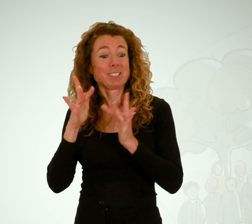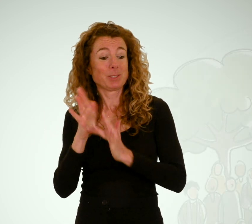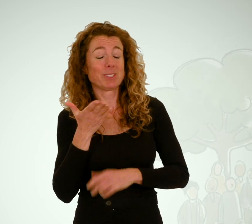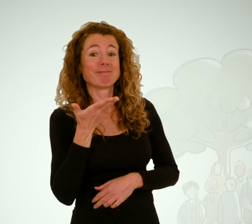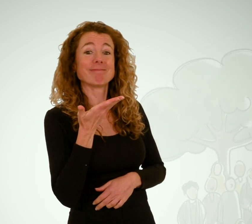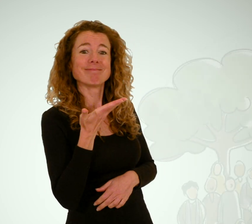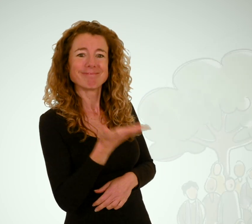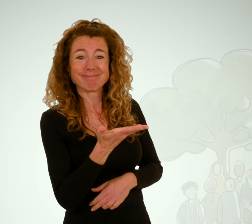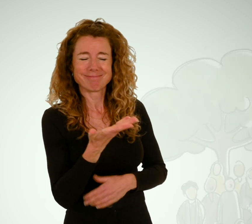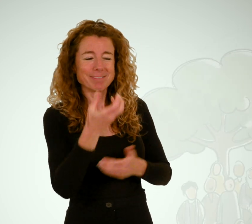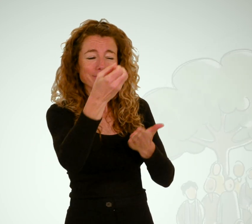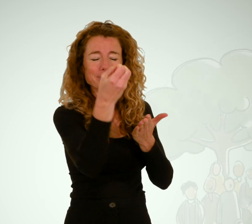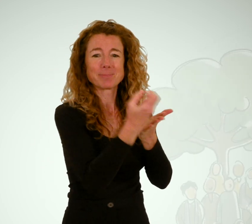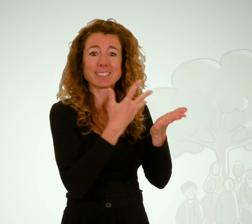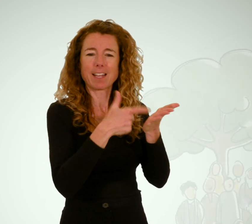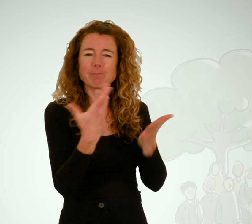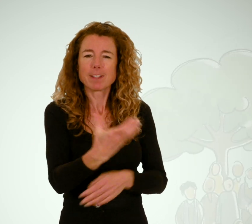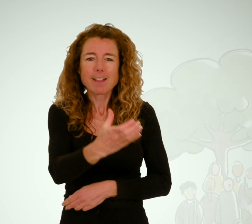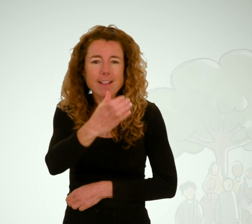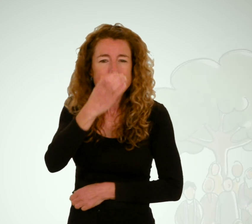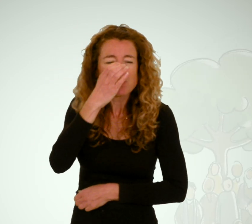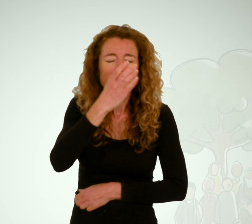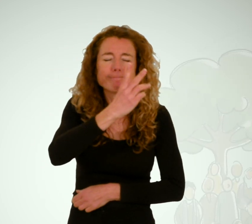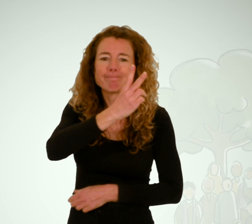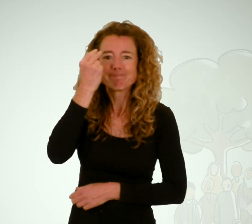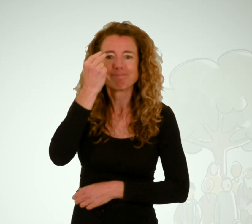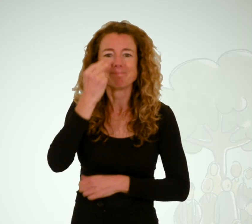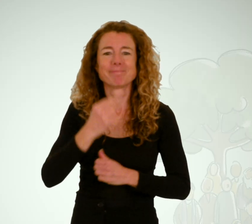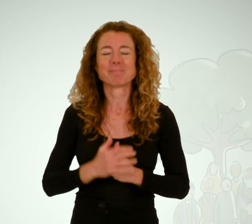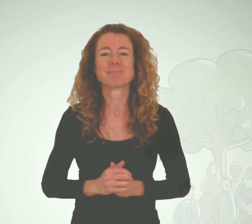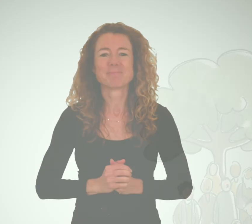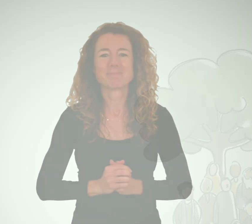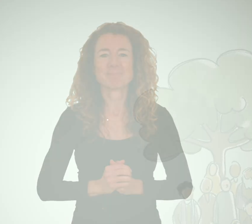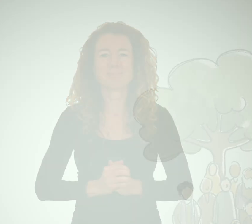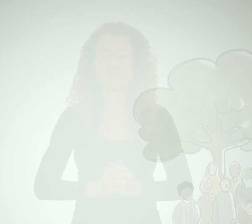Et Jésus ajoute: Celui qui a des oreilles, qu'il écoute.